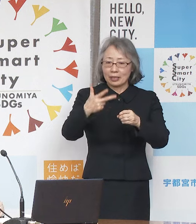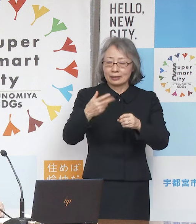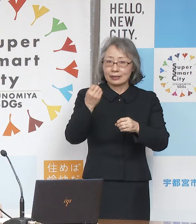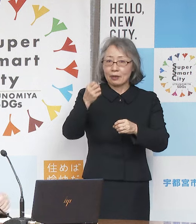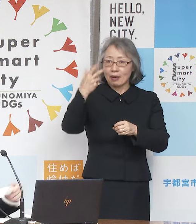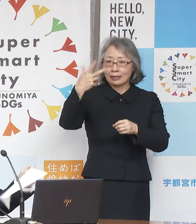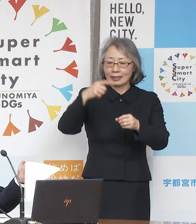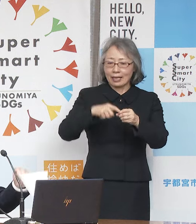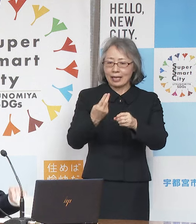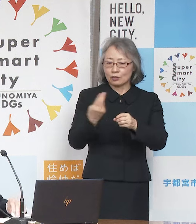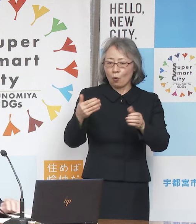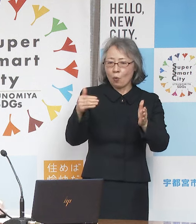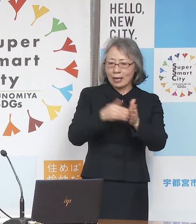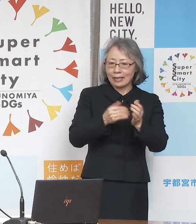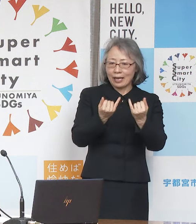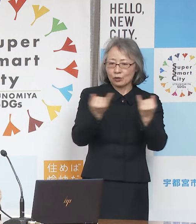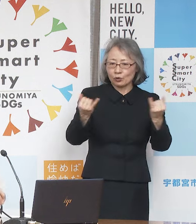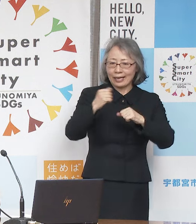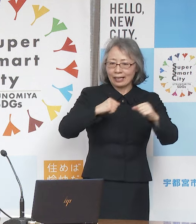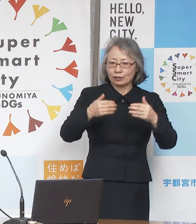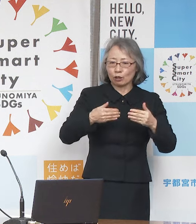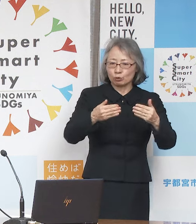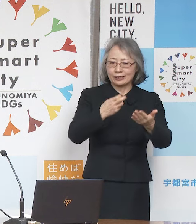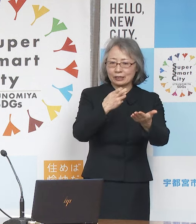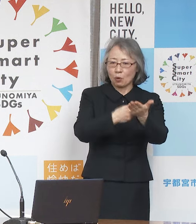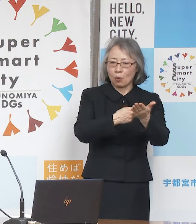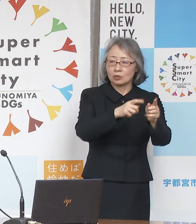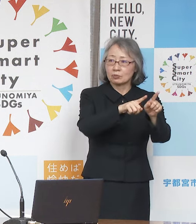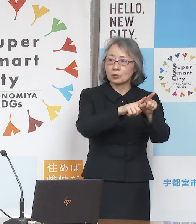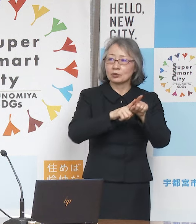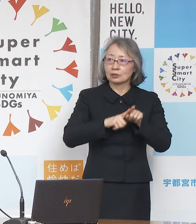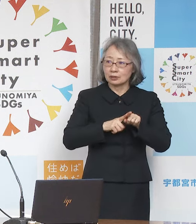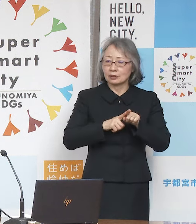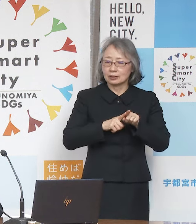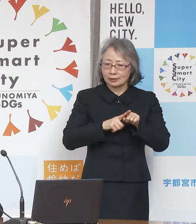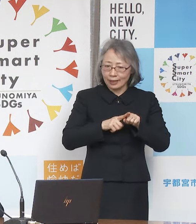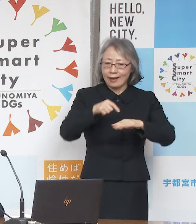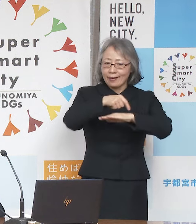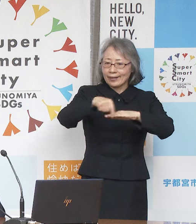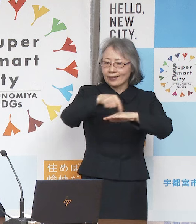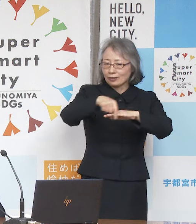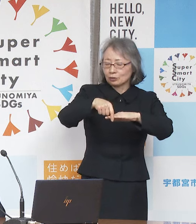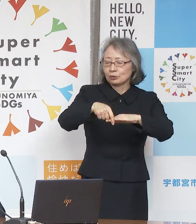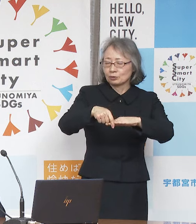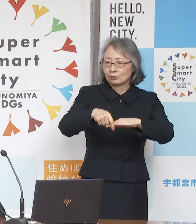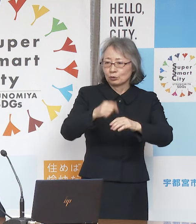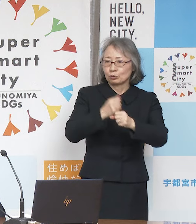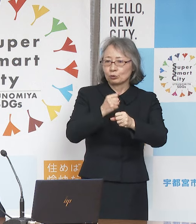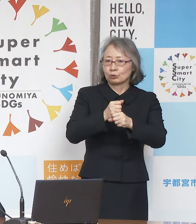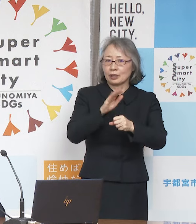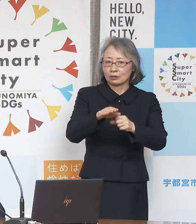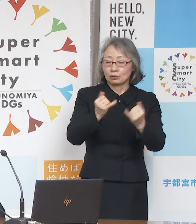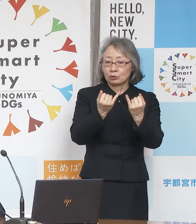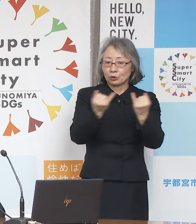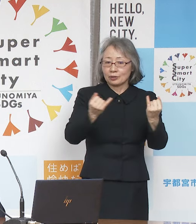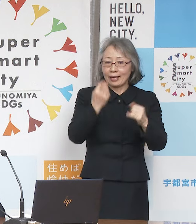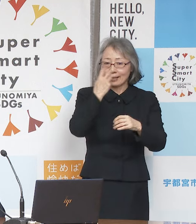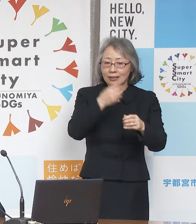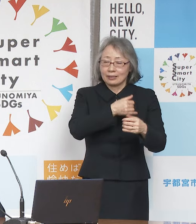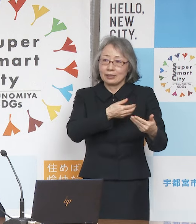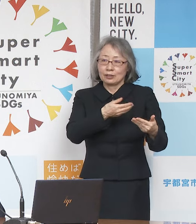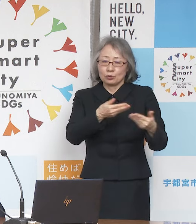年年度までの女性活躍推進法に基づくう行動計画でまあの女性管理職の